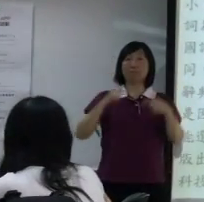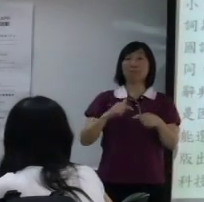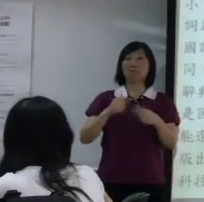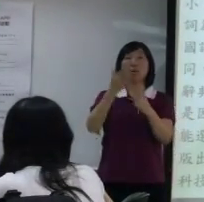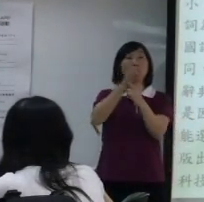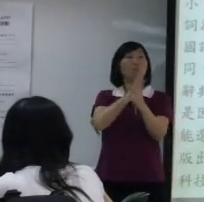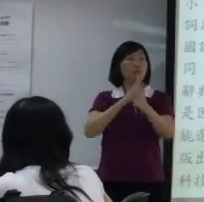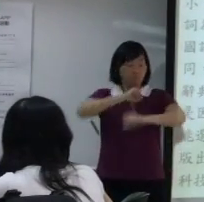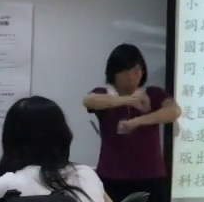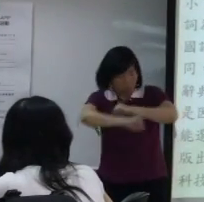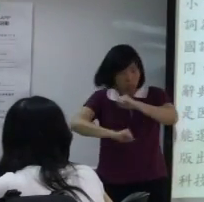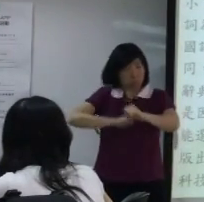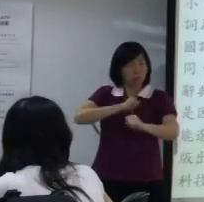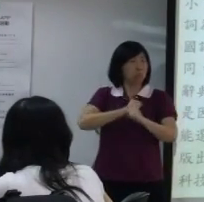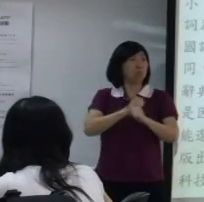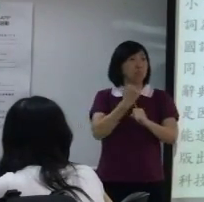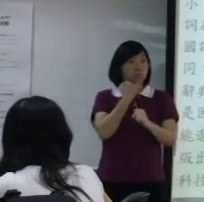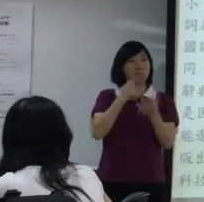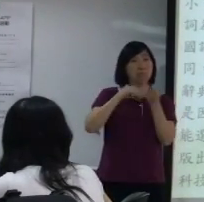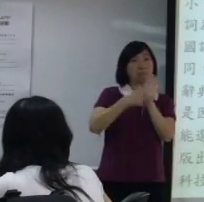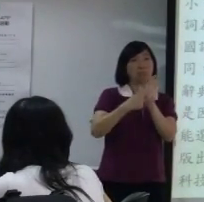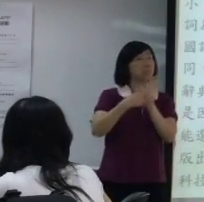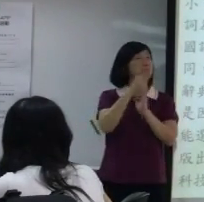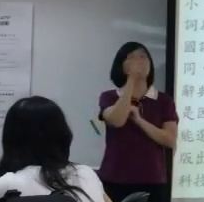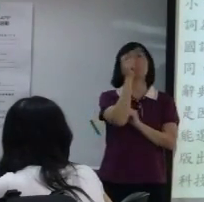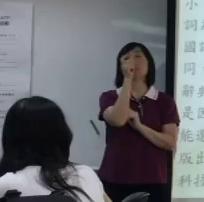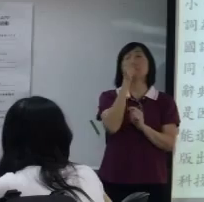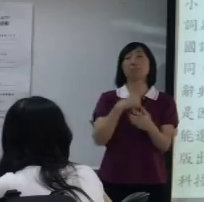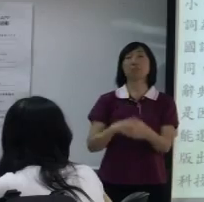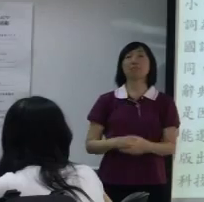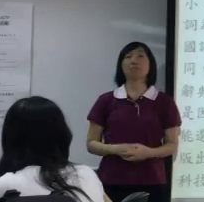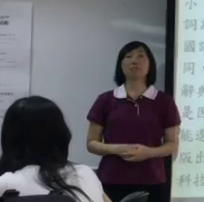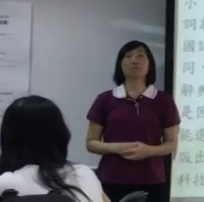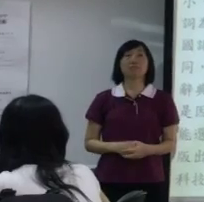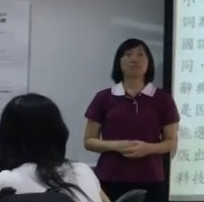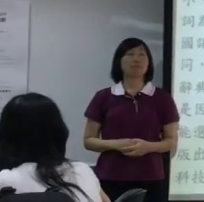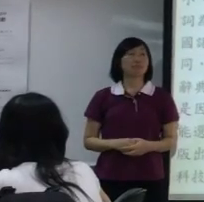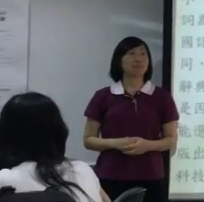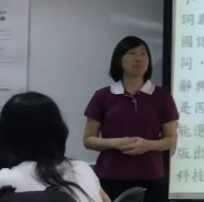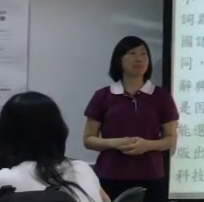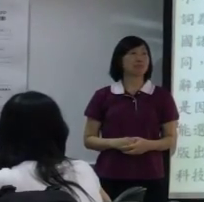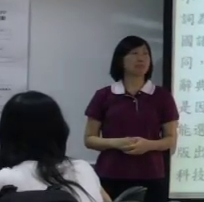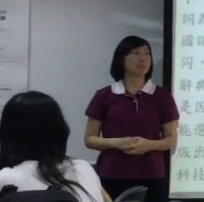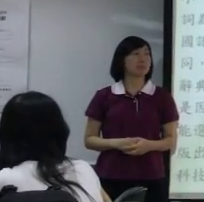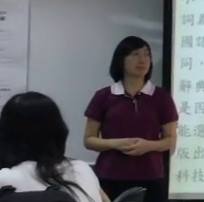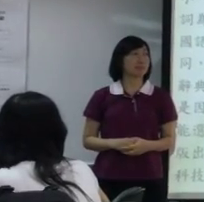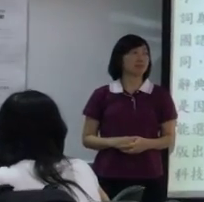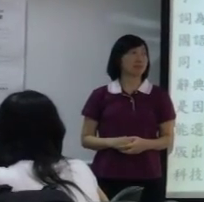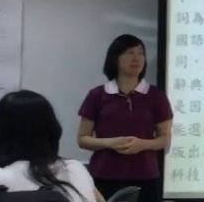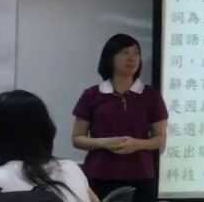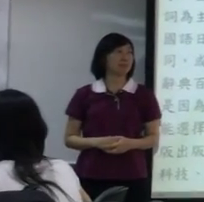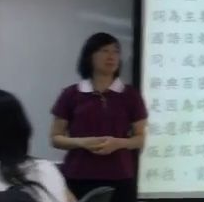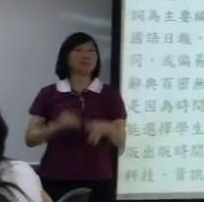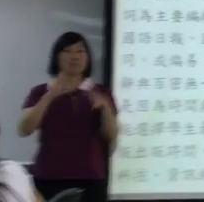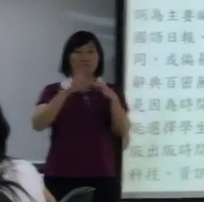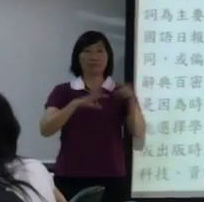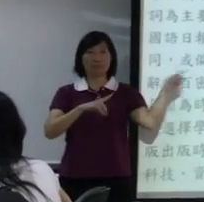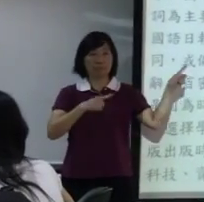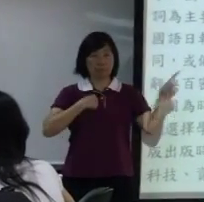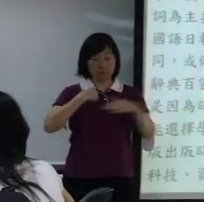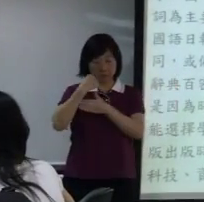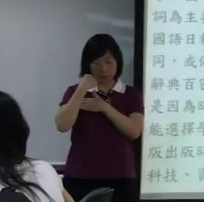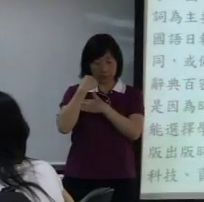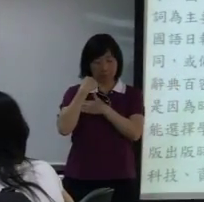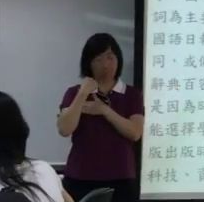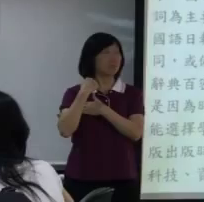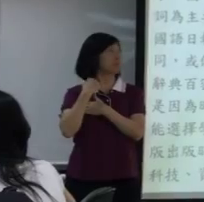是肢体语言可以表现得出来的，所以我们很努力